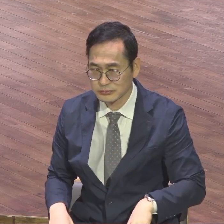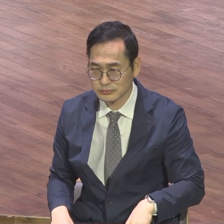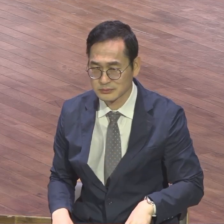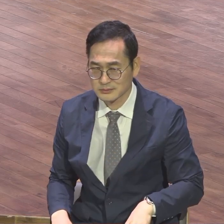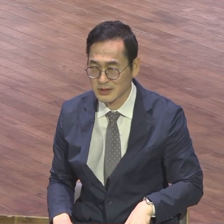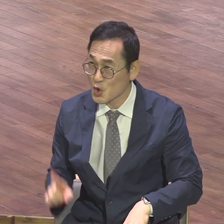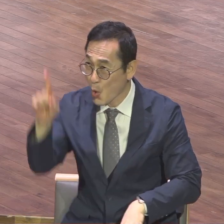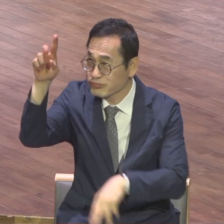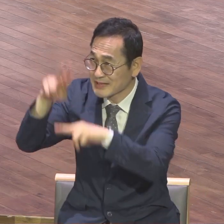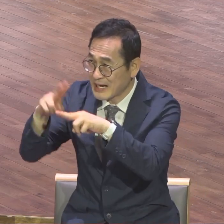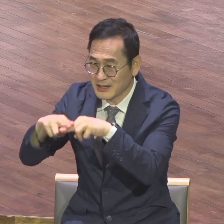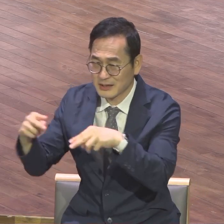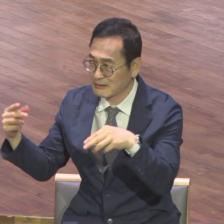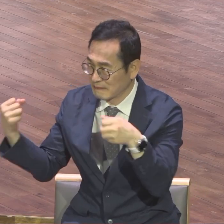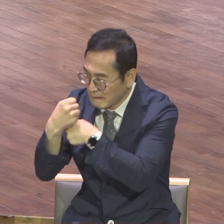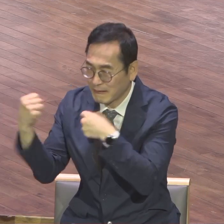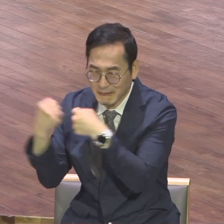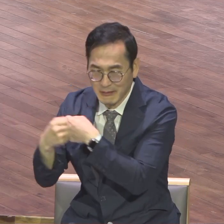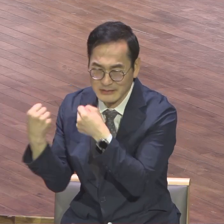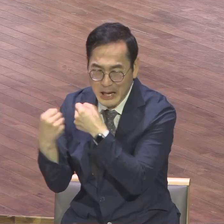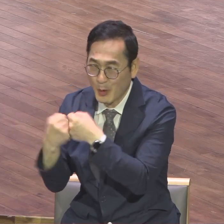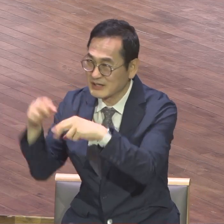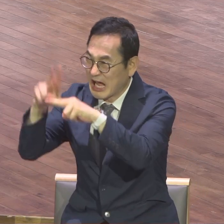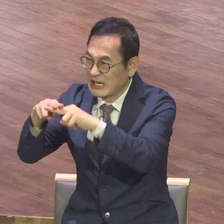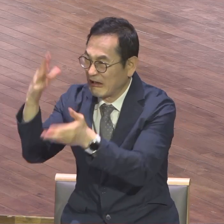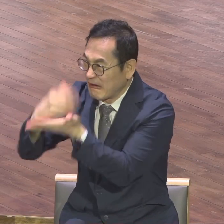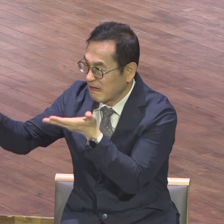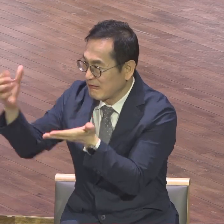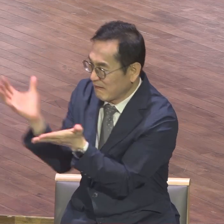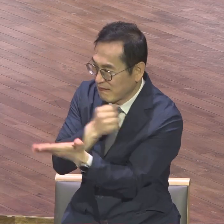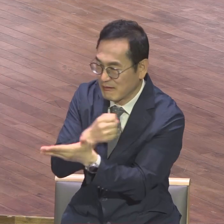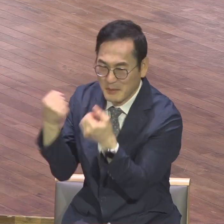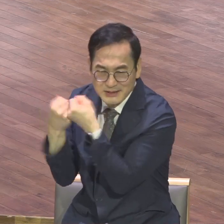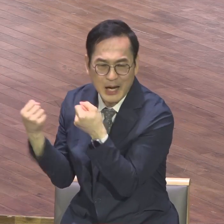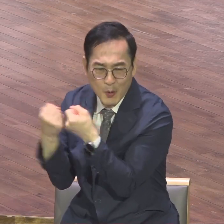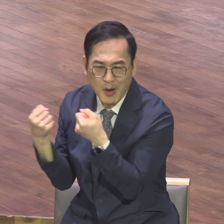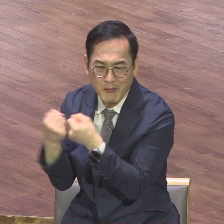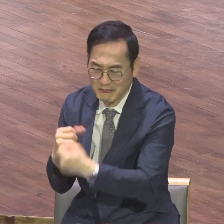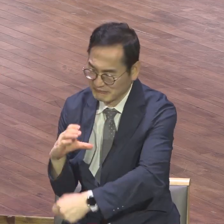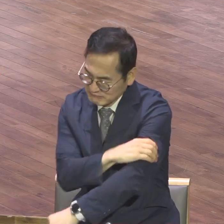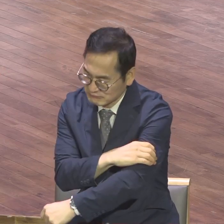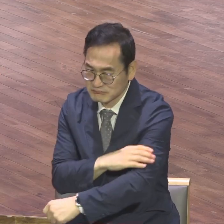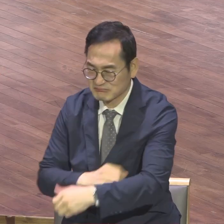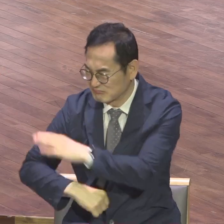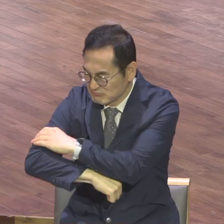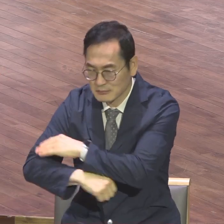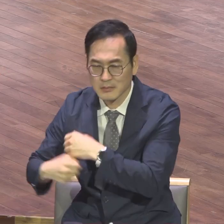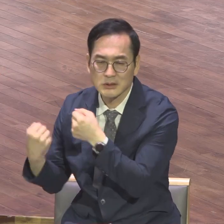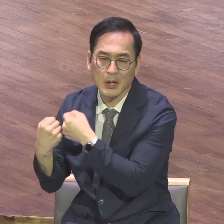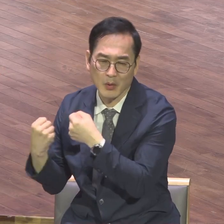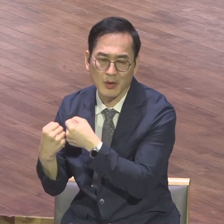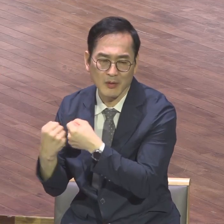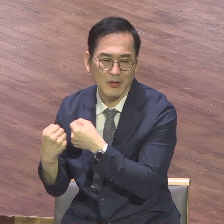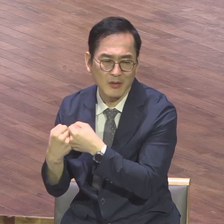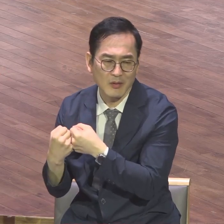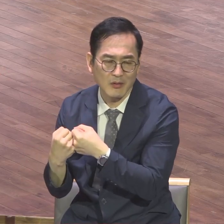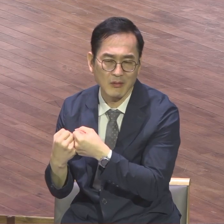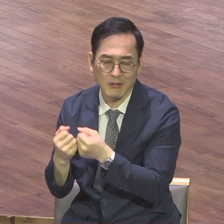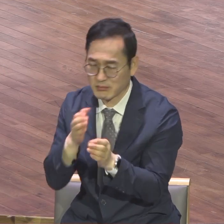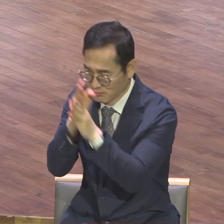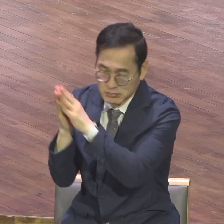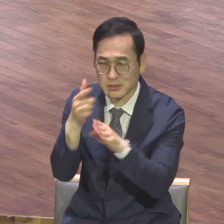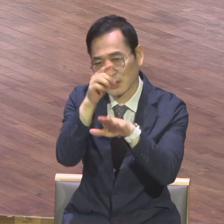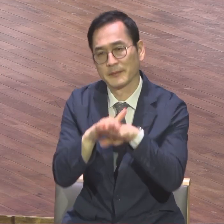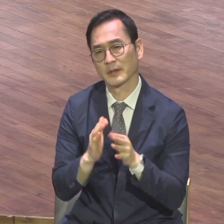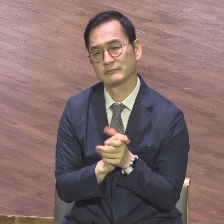있고요. 뭐 기득권 싸움 있고요. 뭔가 이익 싸움 있고 뭔가 막 이런 자기 유익을 위한 그런 것이 있어요. 제가 이 보고를